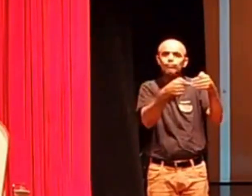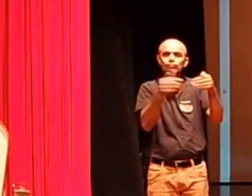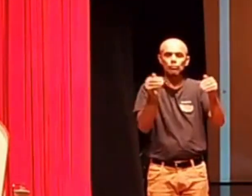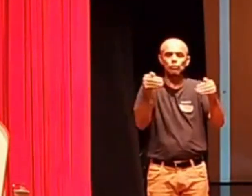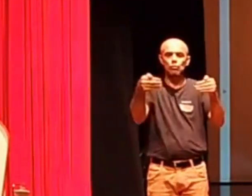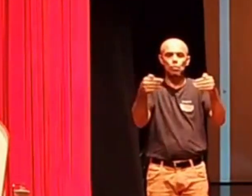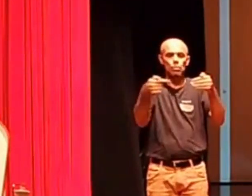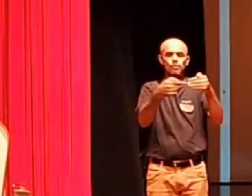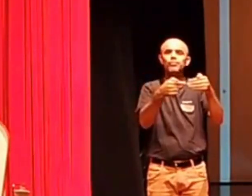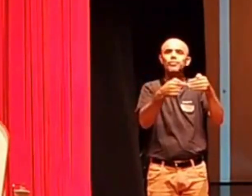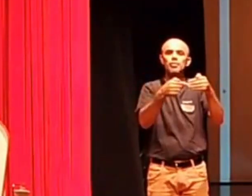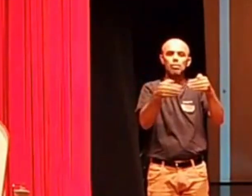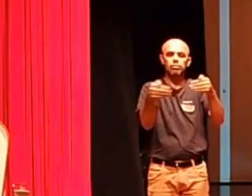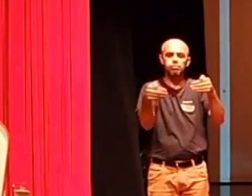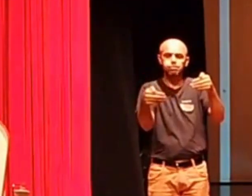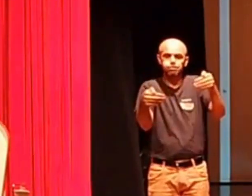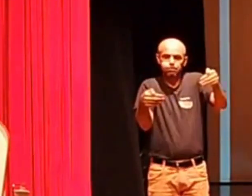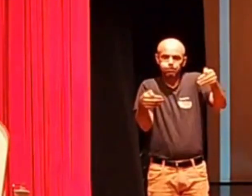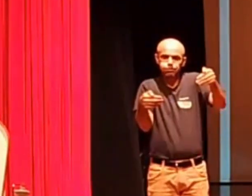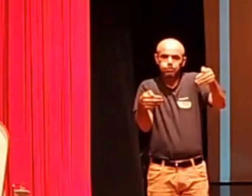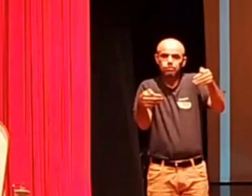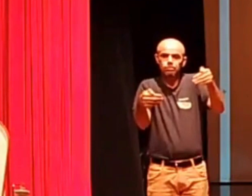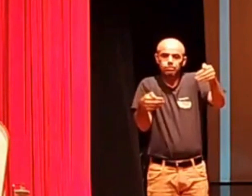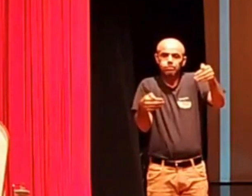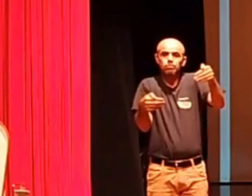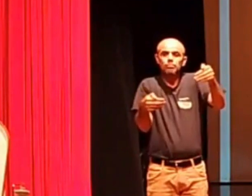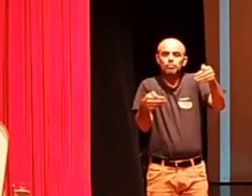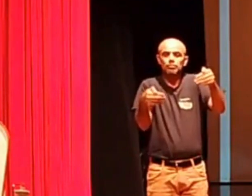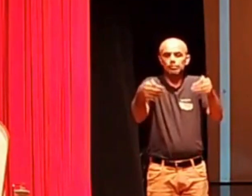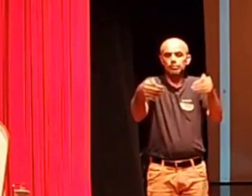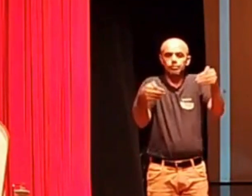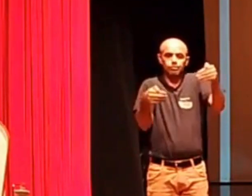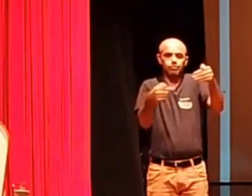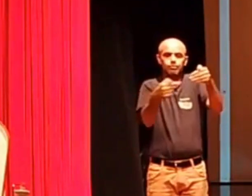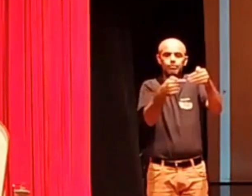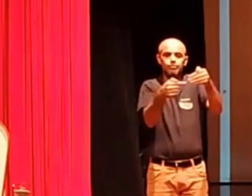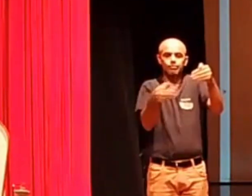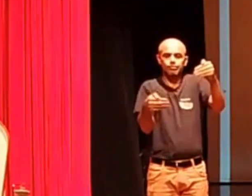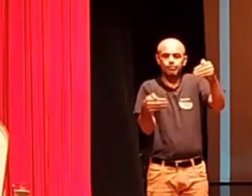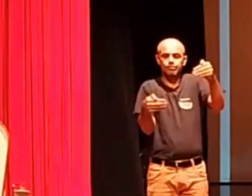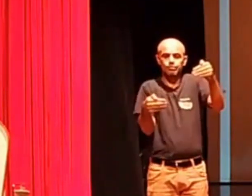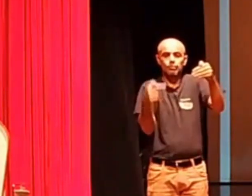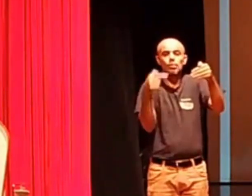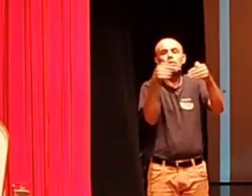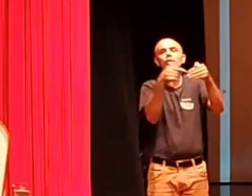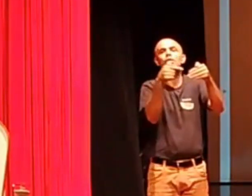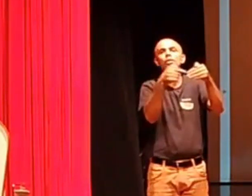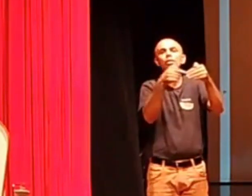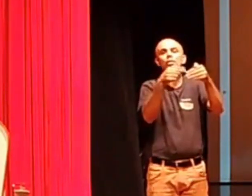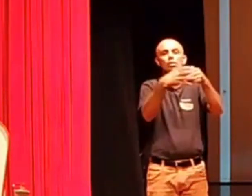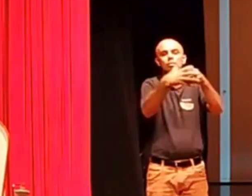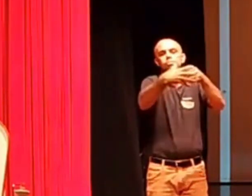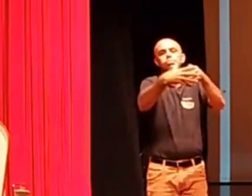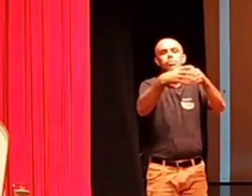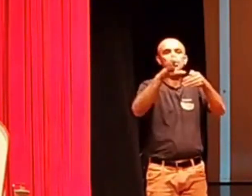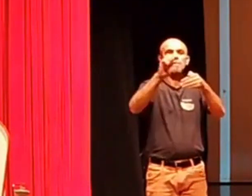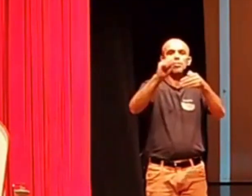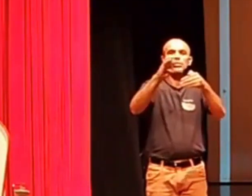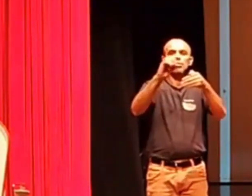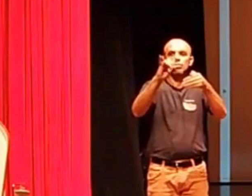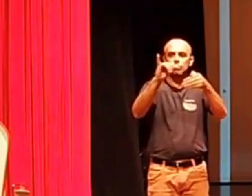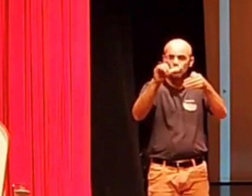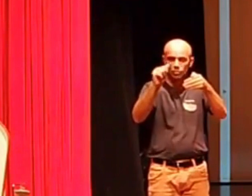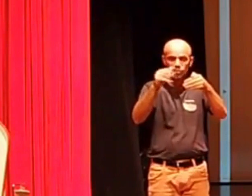costas ali, você vê que uma está mais alta e mais evidente e outra está mais baixa. A gente consegue visualizar isso. Ali